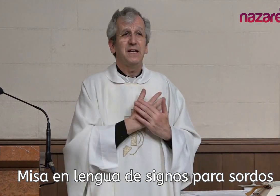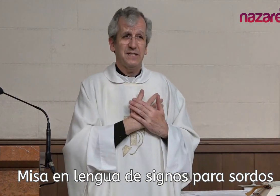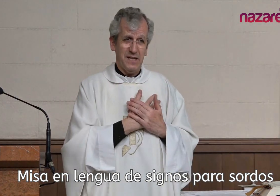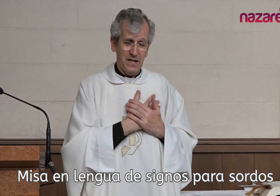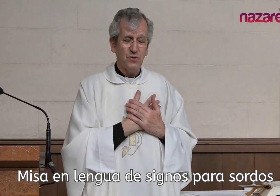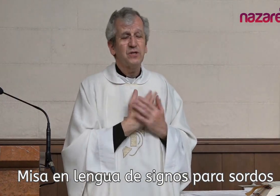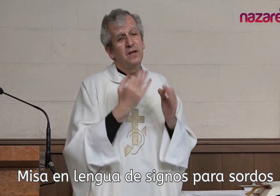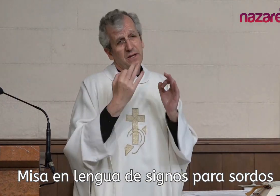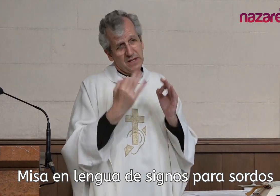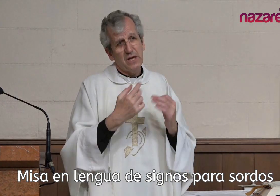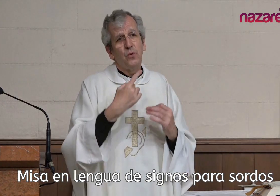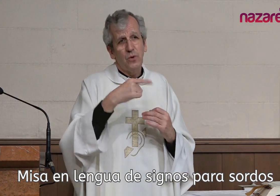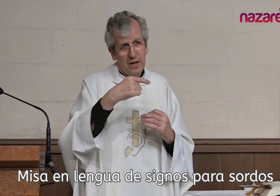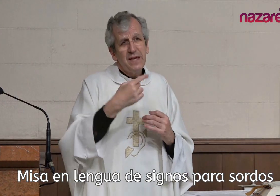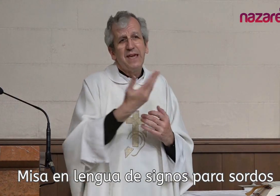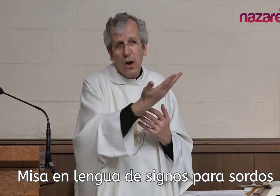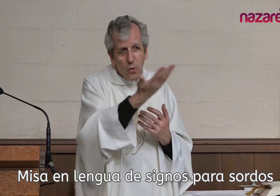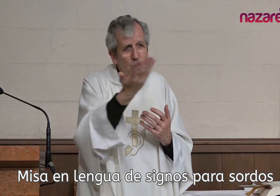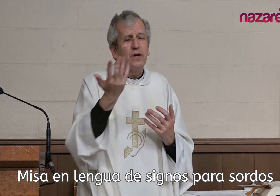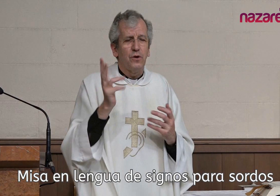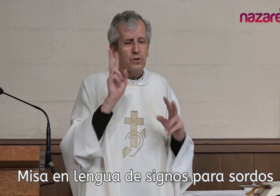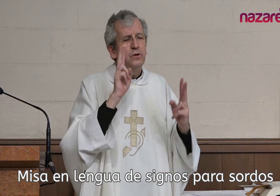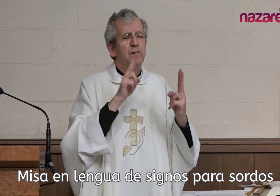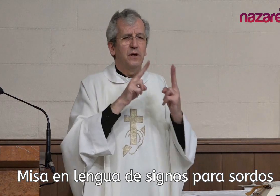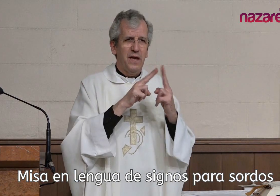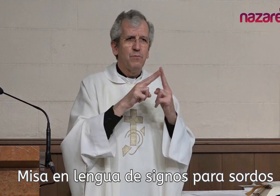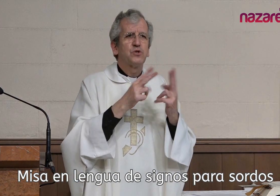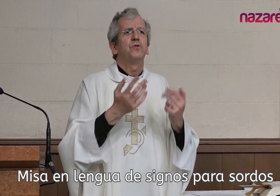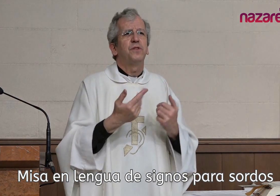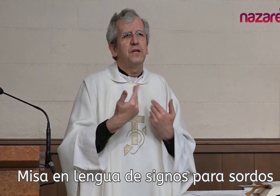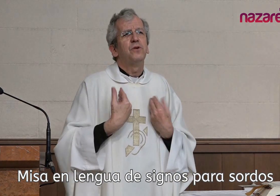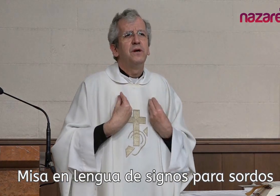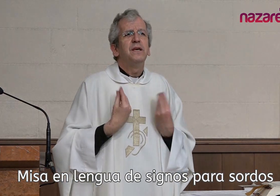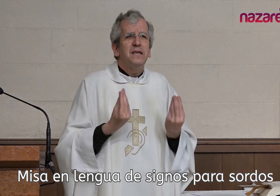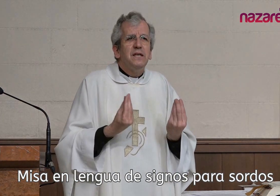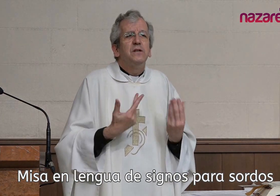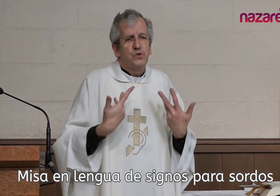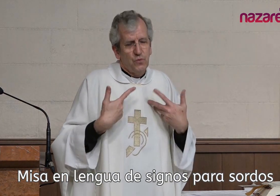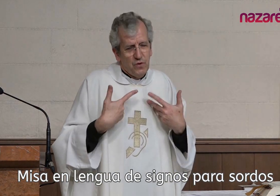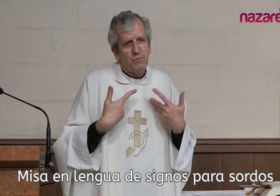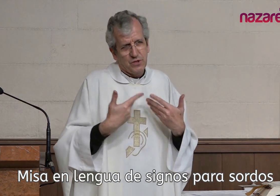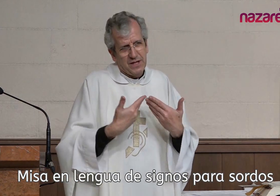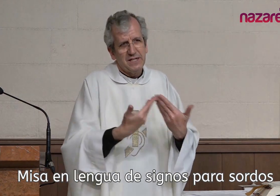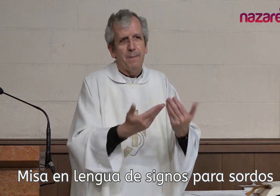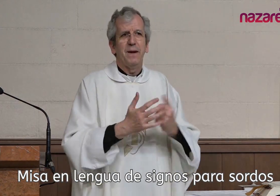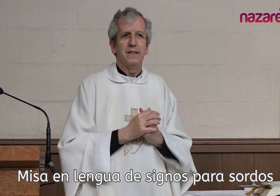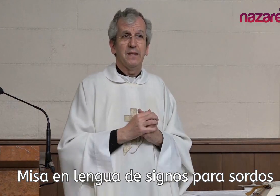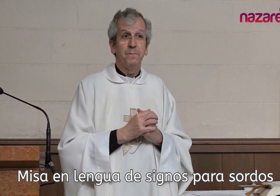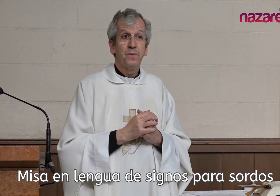seres queridos que seguro que alguno que otro hemos conocido y sufrimos esa pérdida.